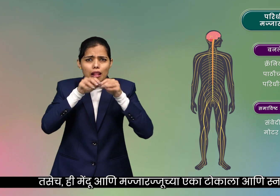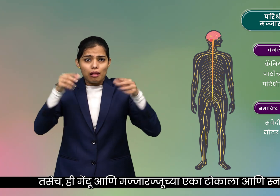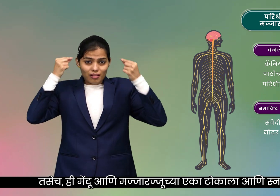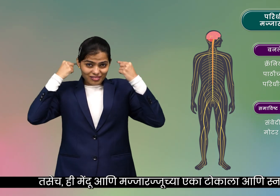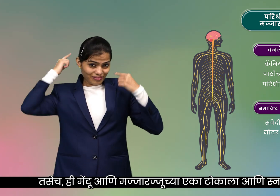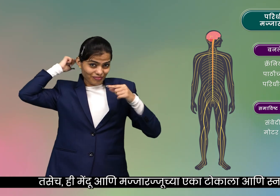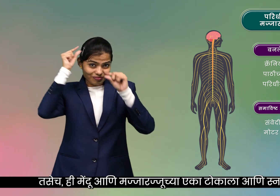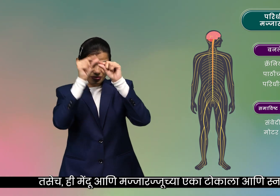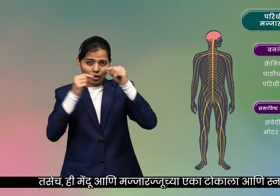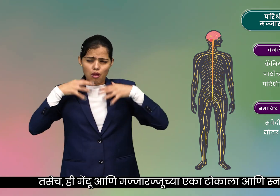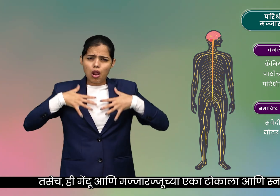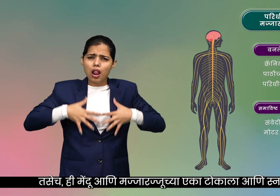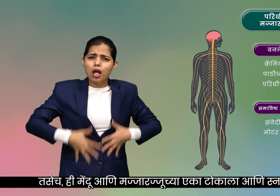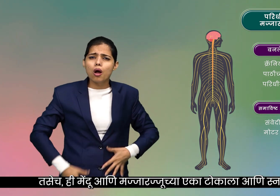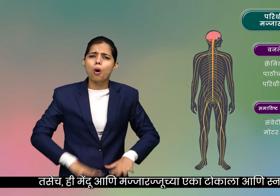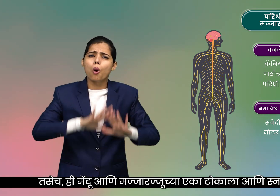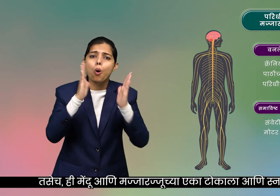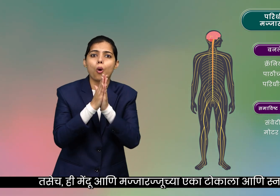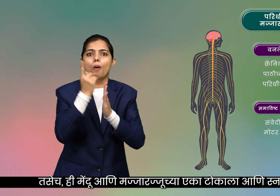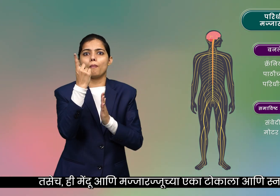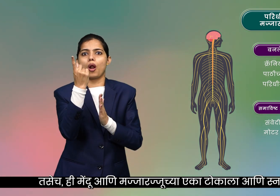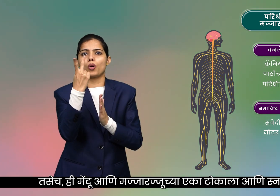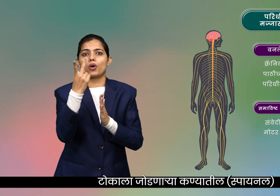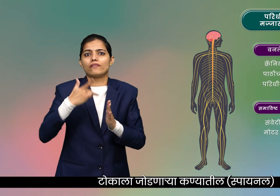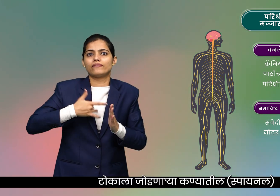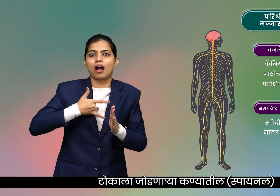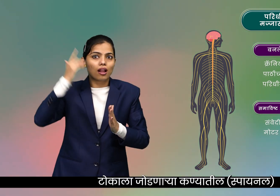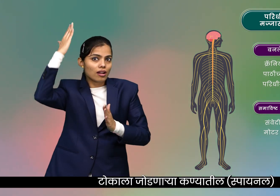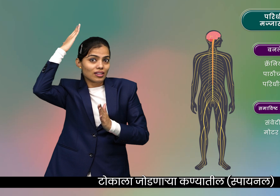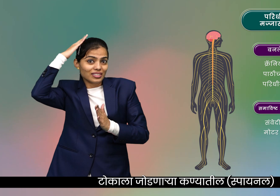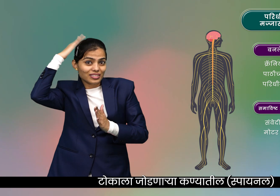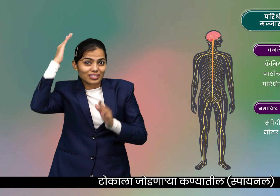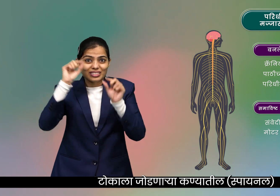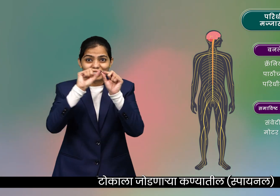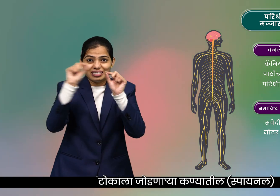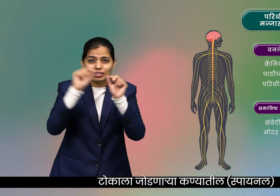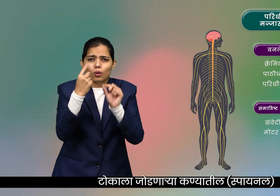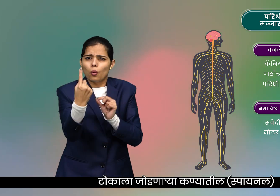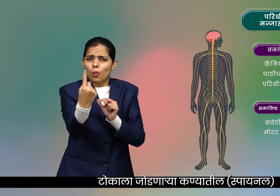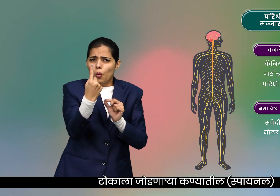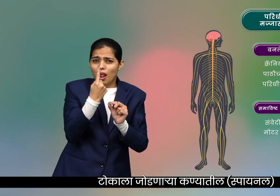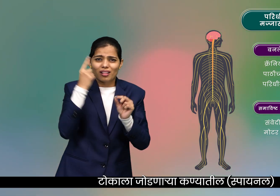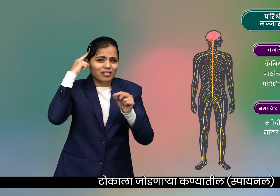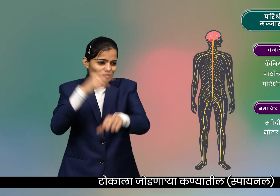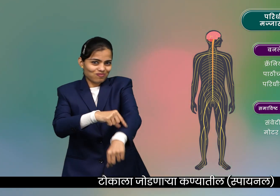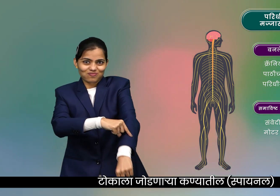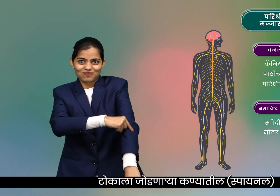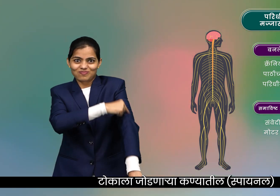एका टोकाला आणि स्नायूंना दुसऱ्या टोकाला जोडणाऱ्या कण्यातील स्पायनल